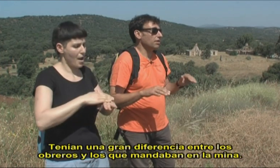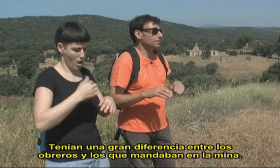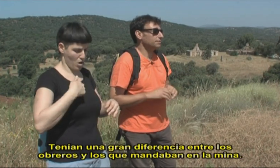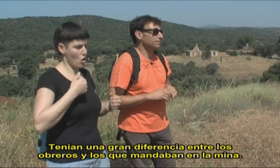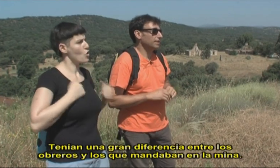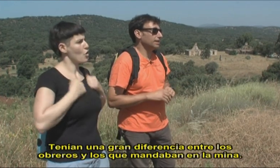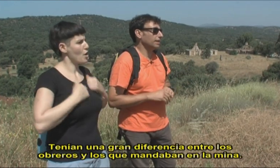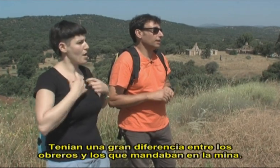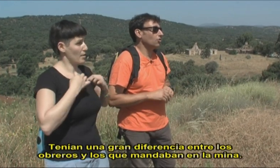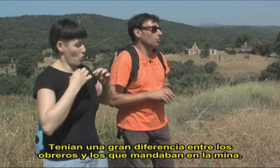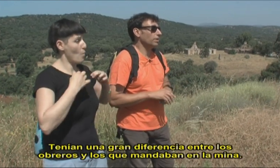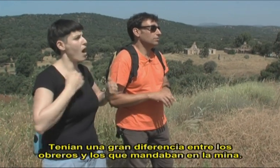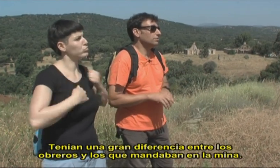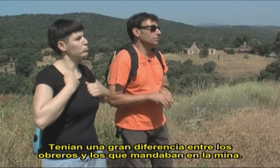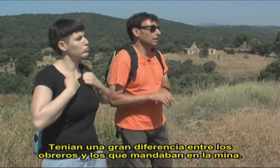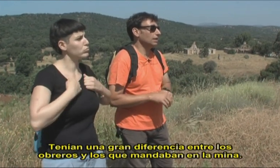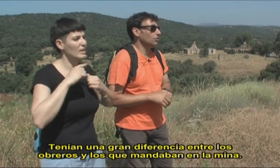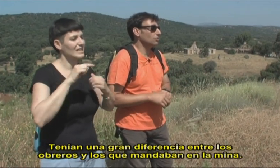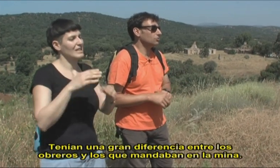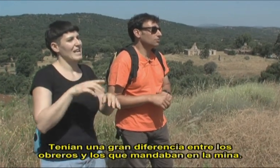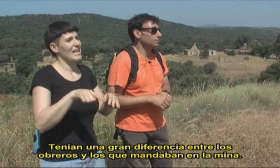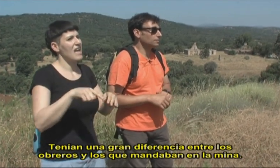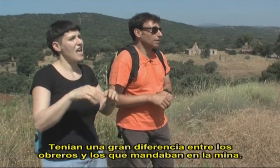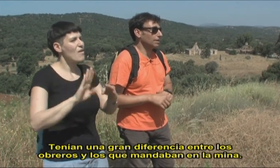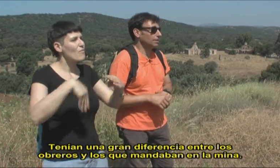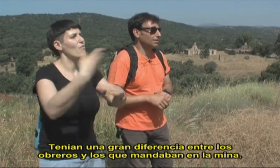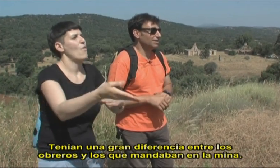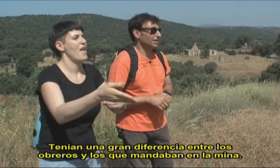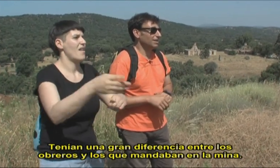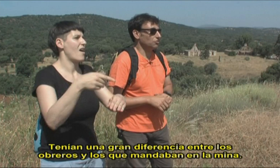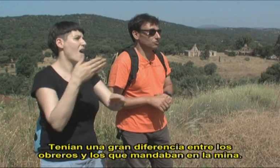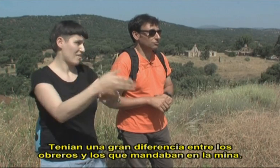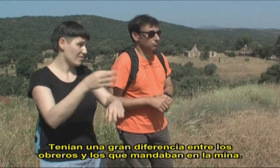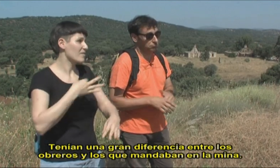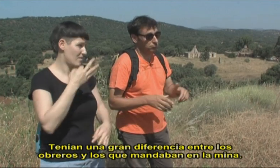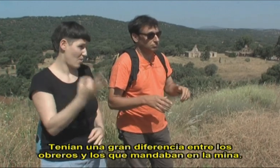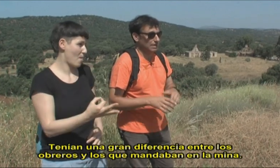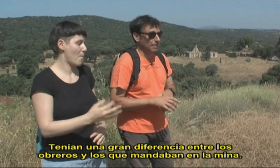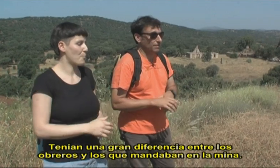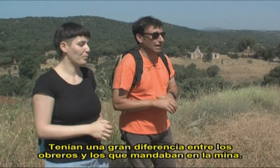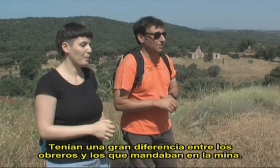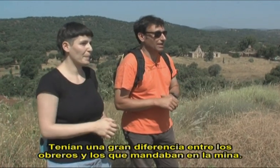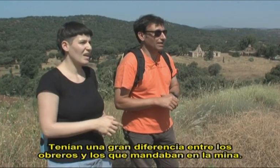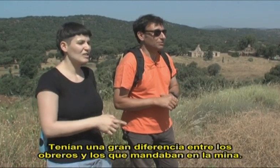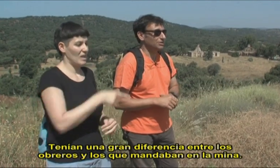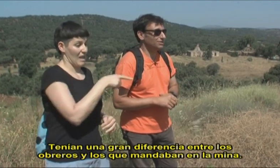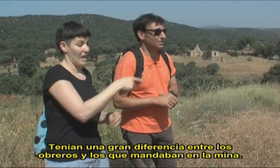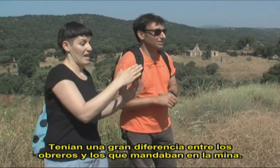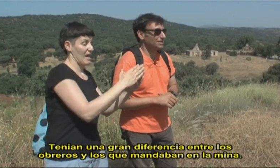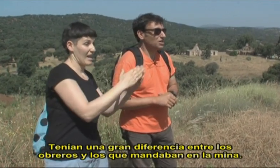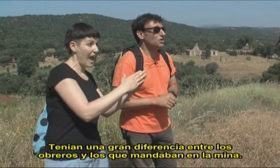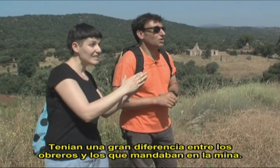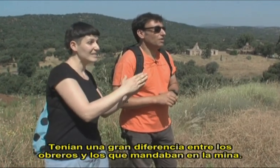diferencia entre los obreros y los que mandaban en la mina, digamos.